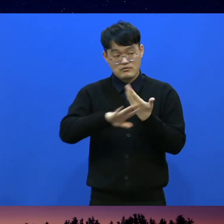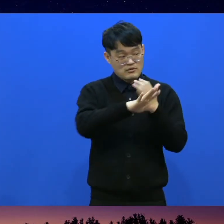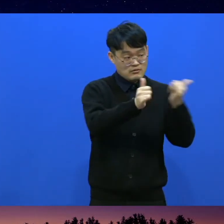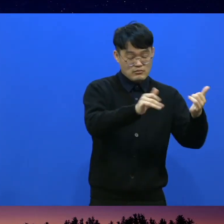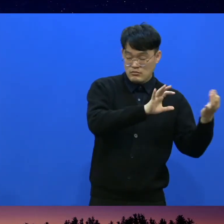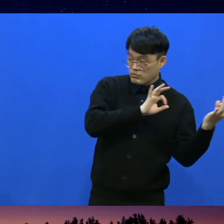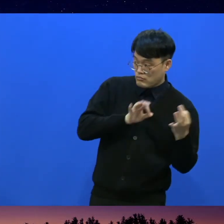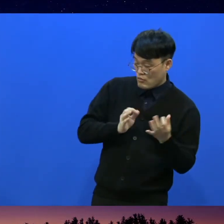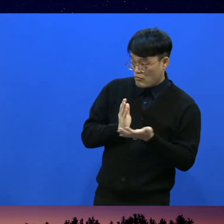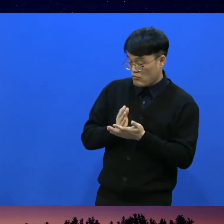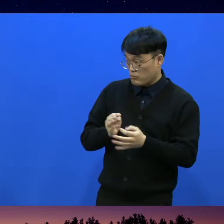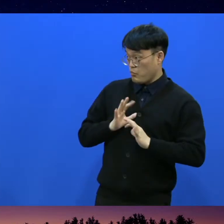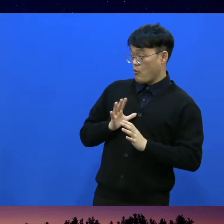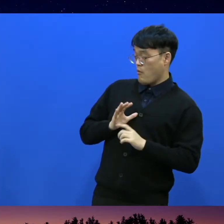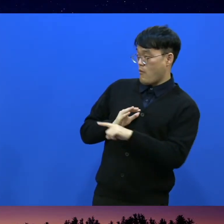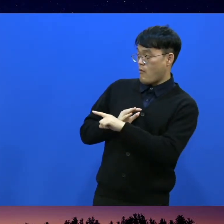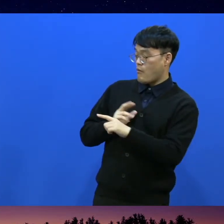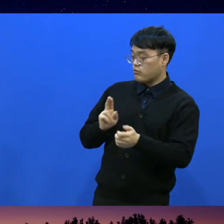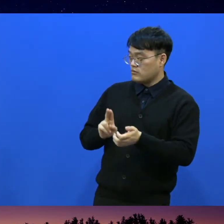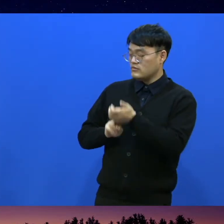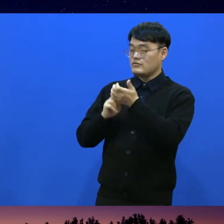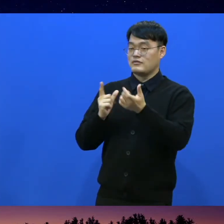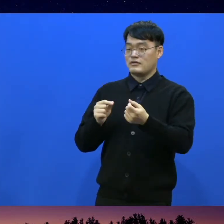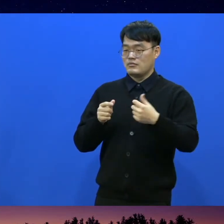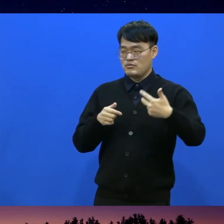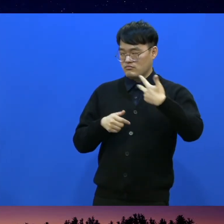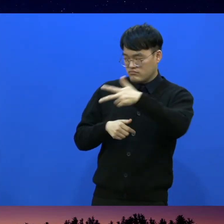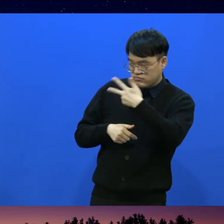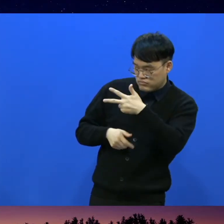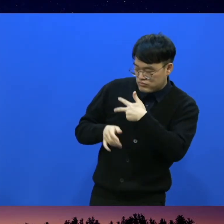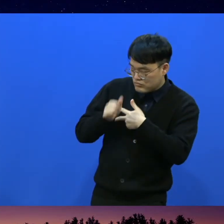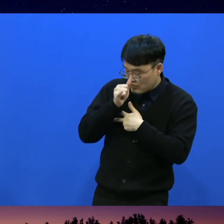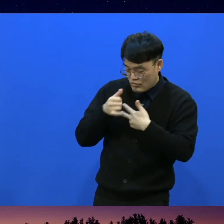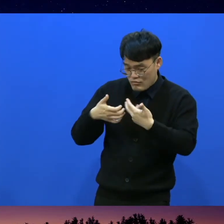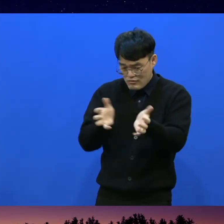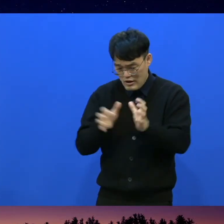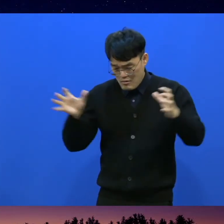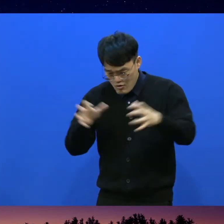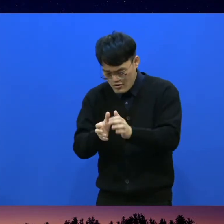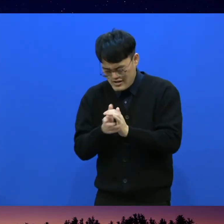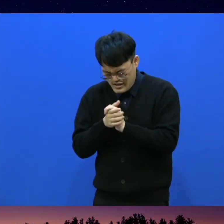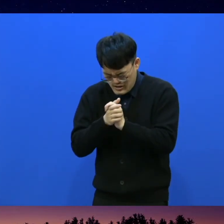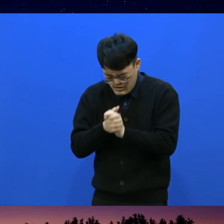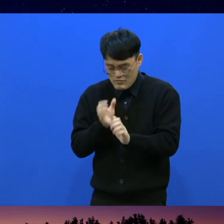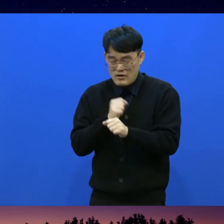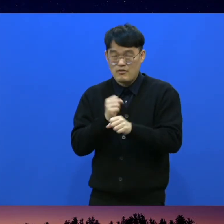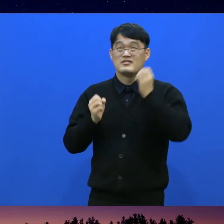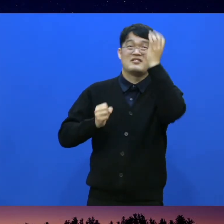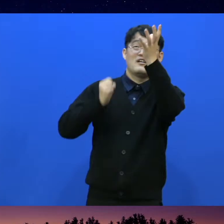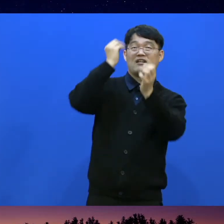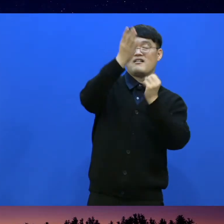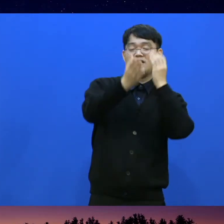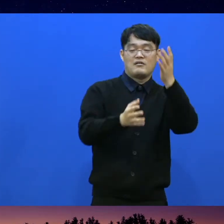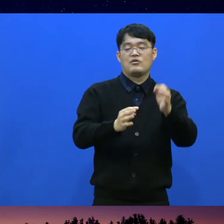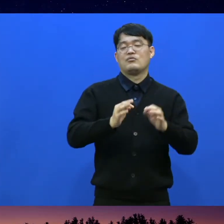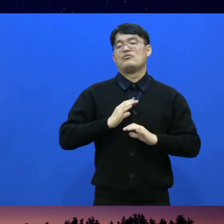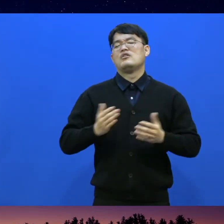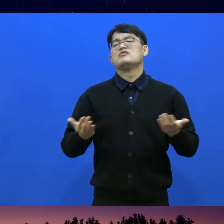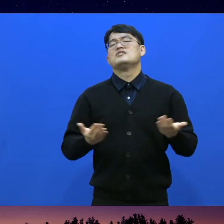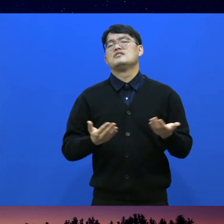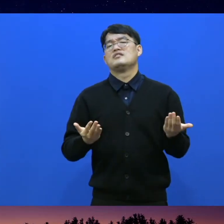그래서 뭐 그냥 차임을 하고 그룹 모여서 기도하고 이런 것들이 너무 놀라운 것이죠. 그래서